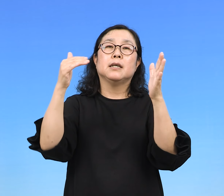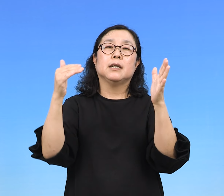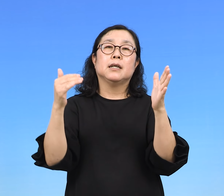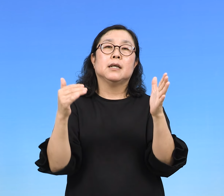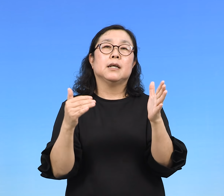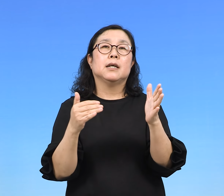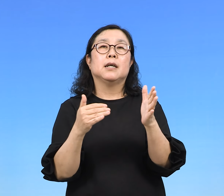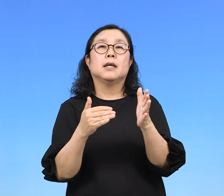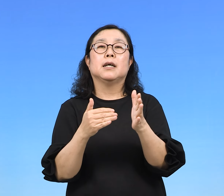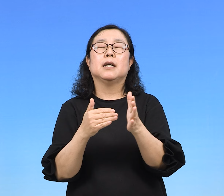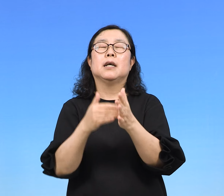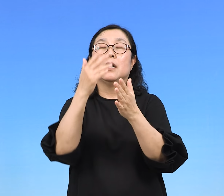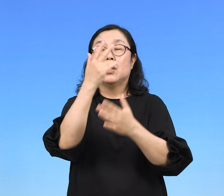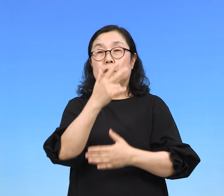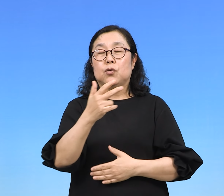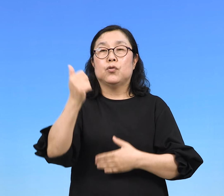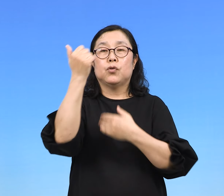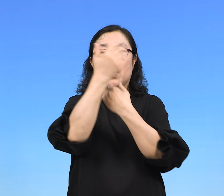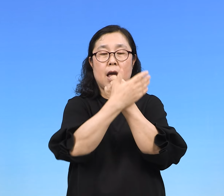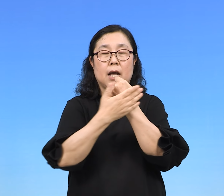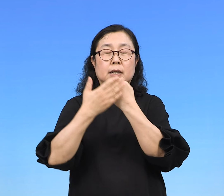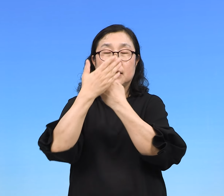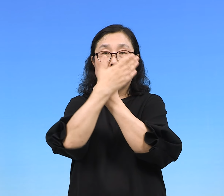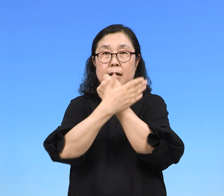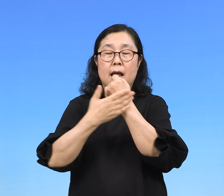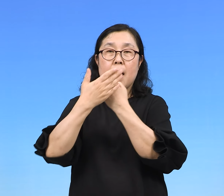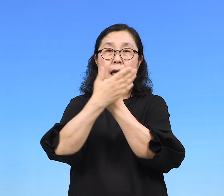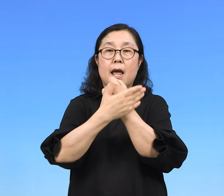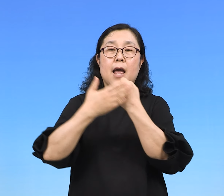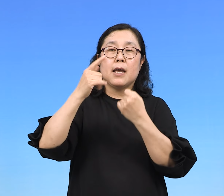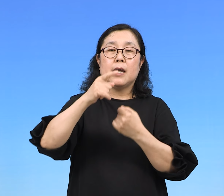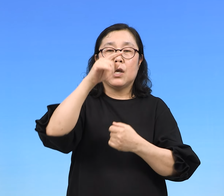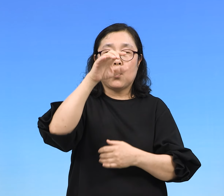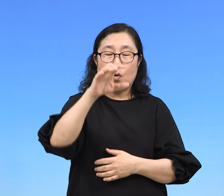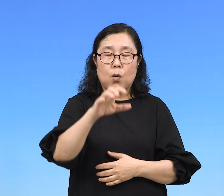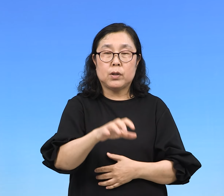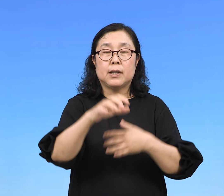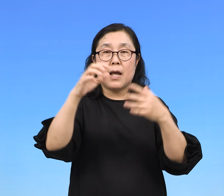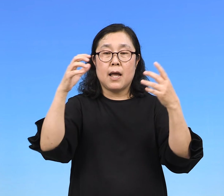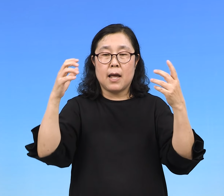주의 은혜 이곳에 가득해.